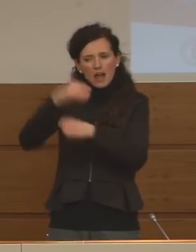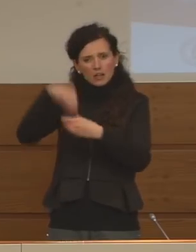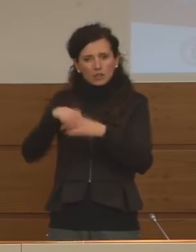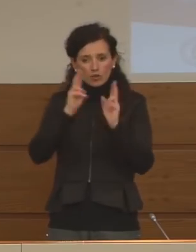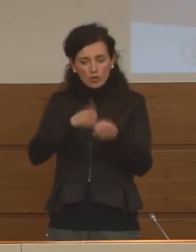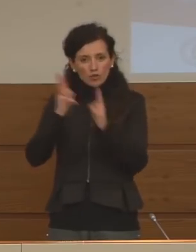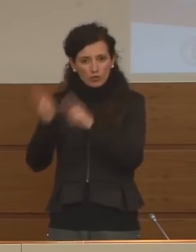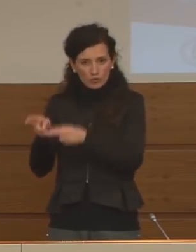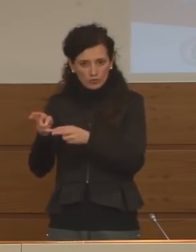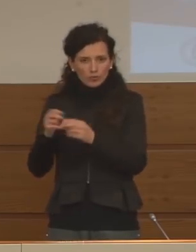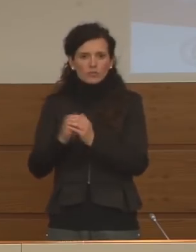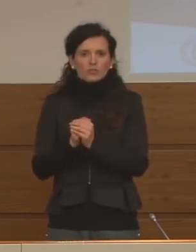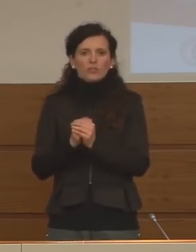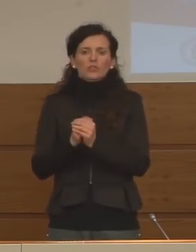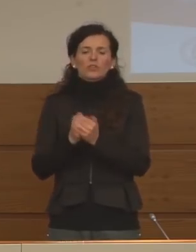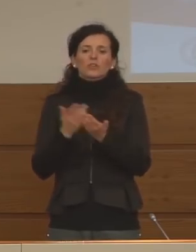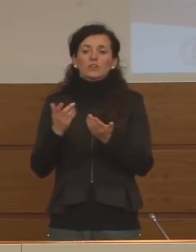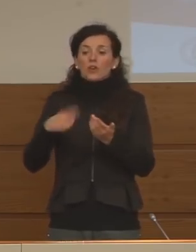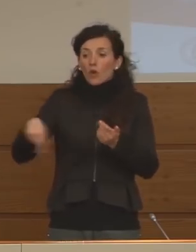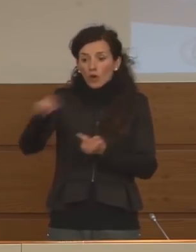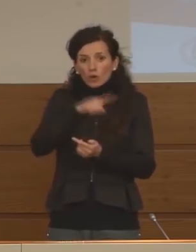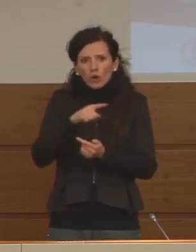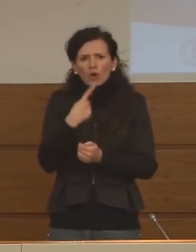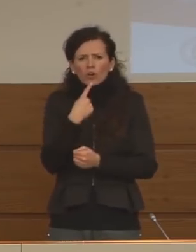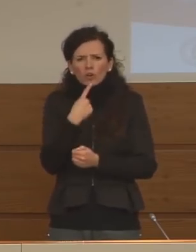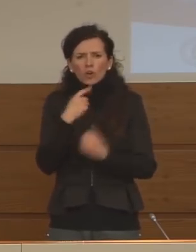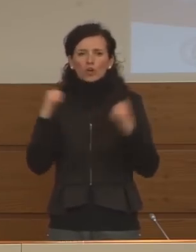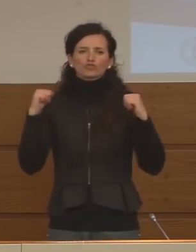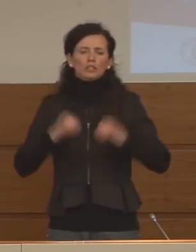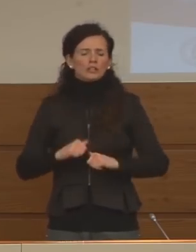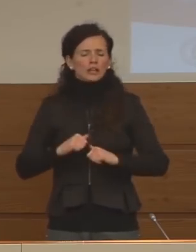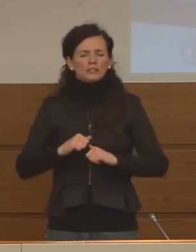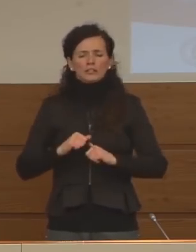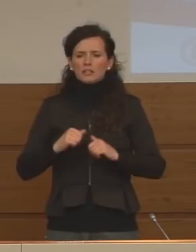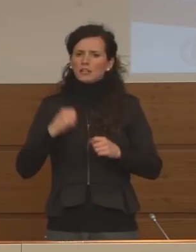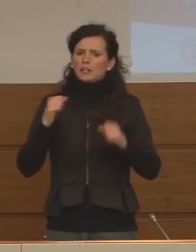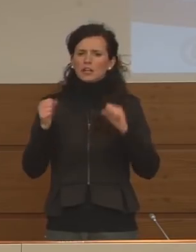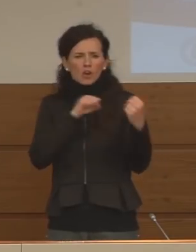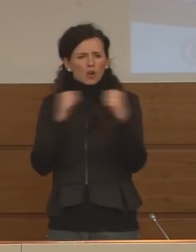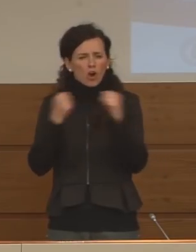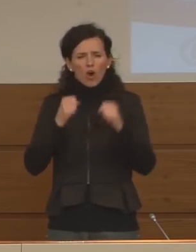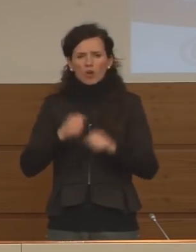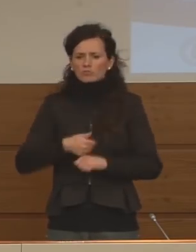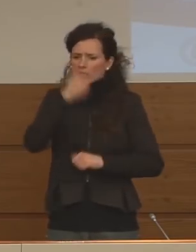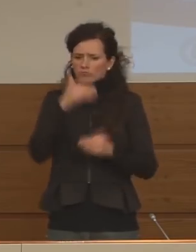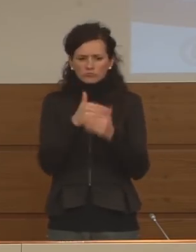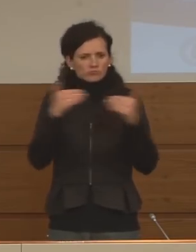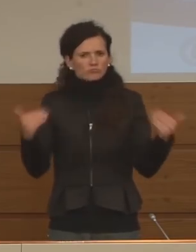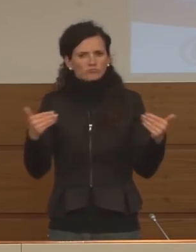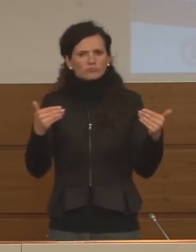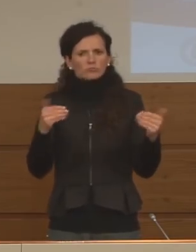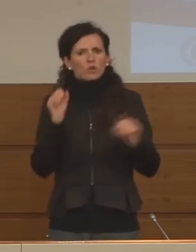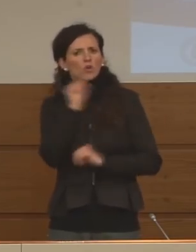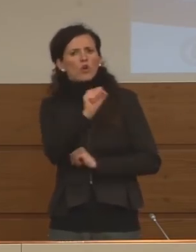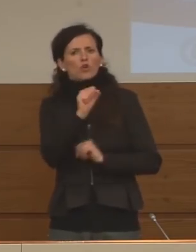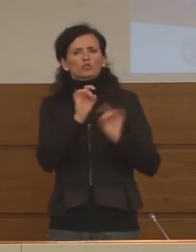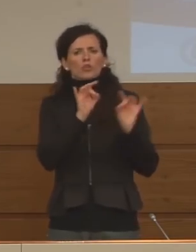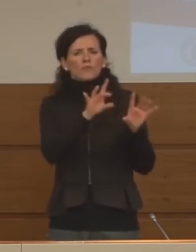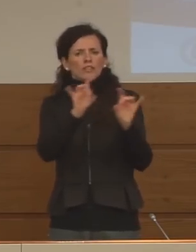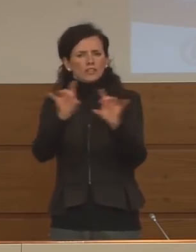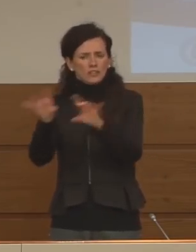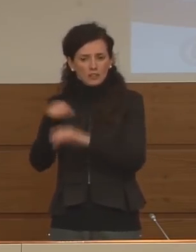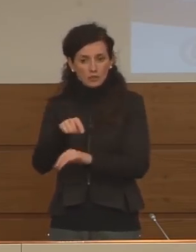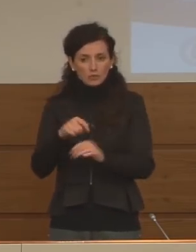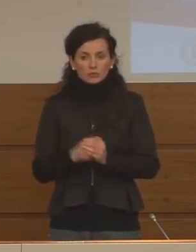nostri cittadini che lottano in prima fila contro l'epidemia negli ultimi tre giorni abbiamo